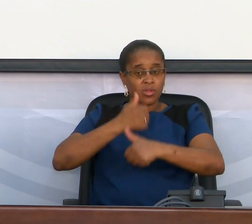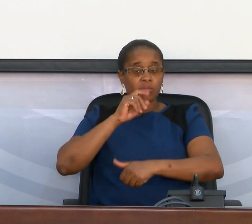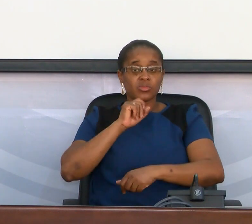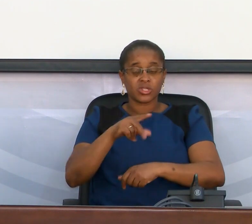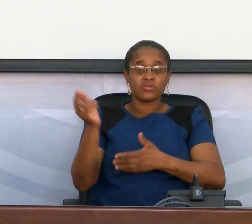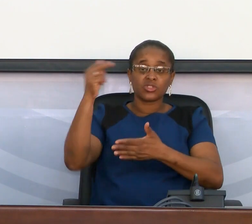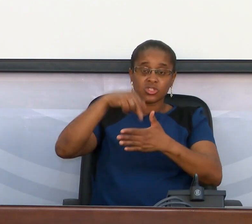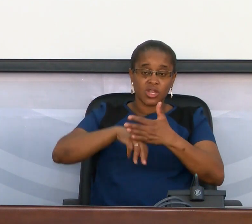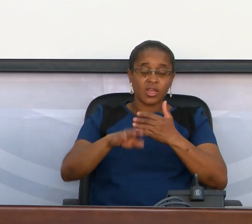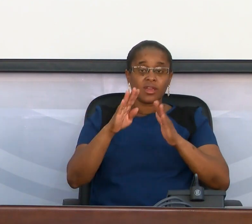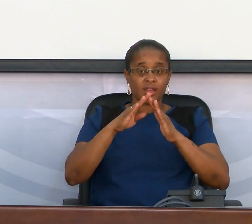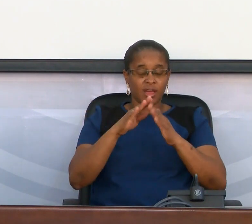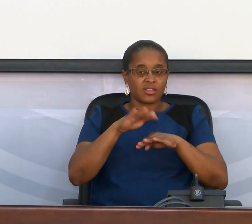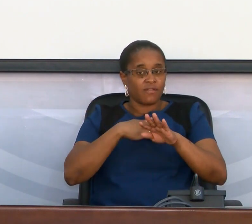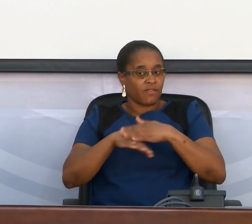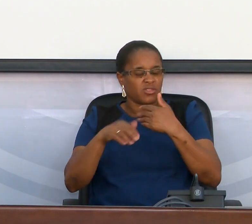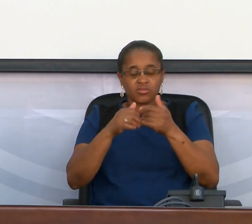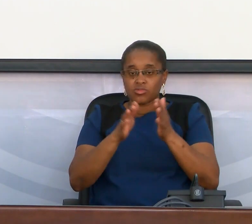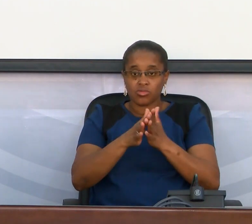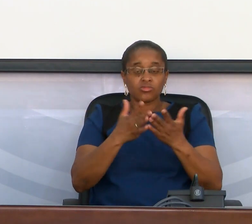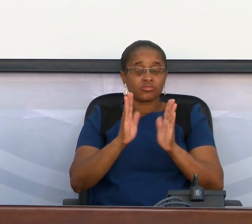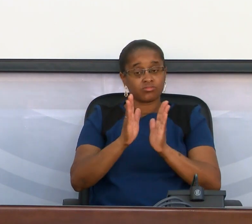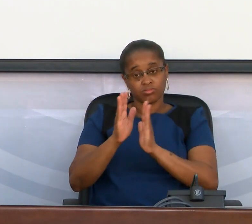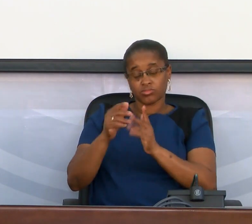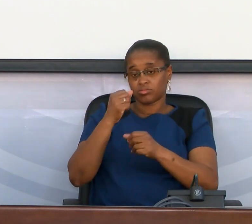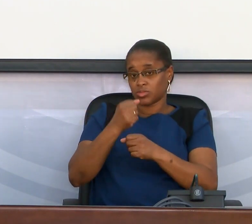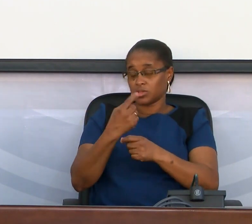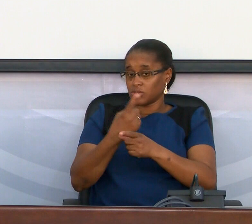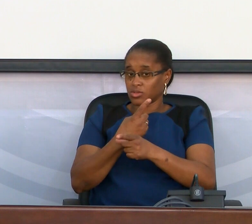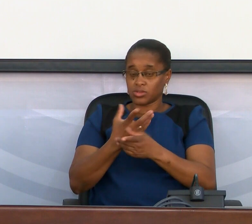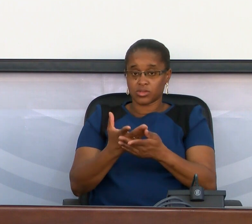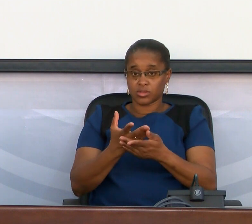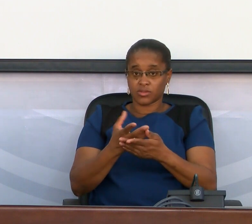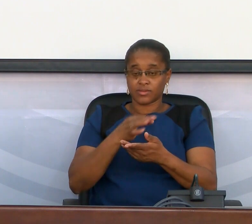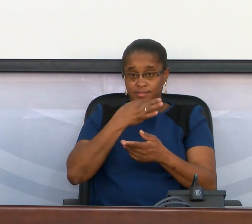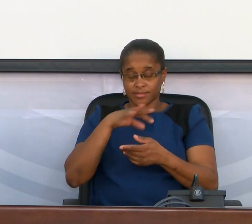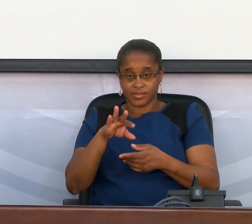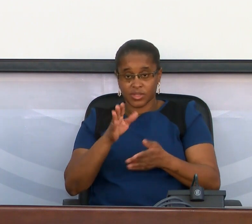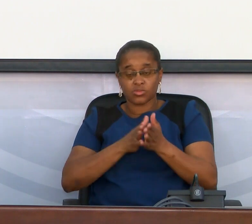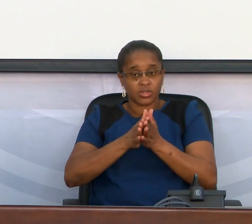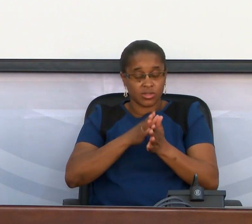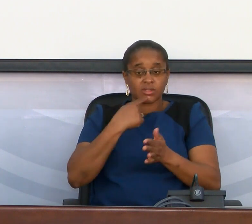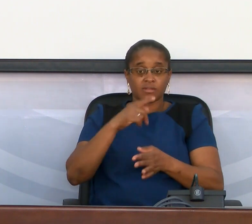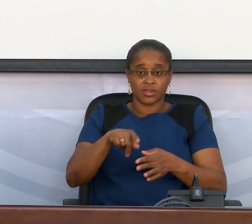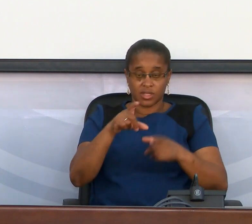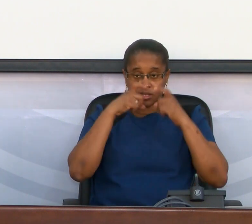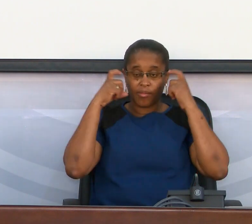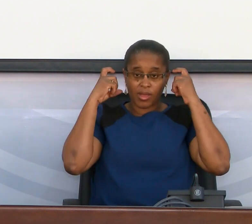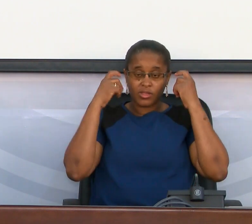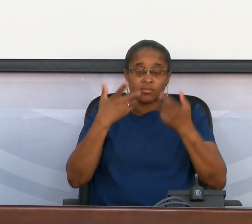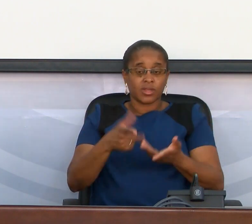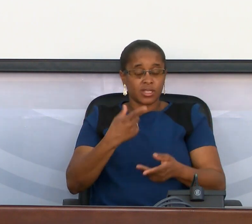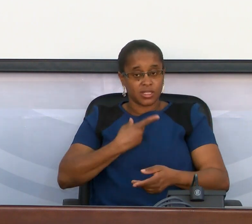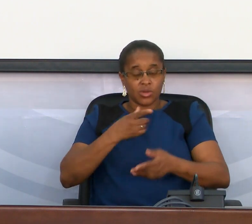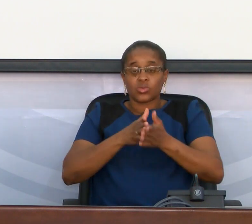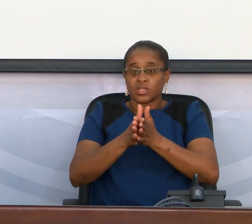Chegando em casa, faz todos os procedimentos que vão permitir a reutilização dessa máscara para ser